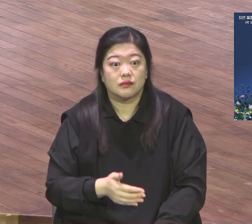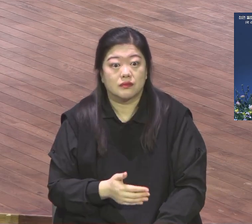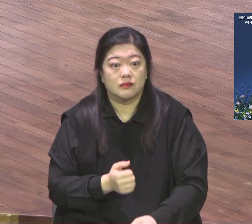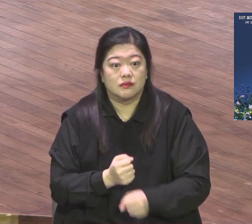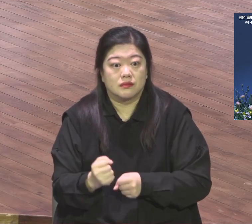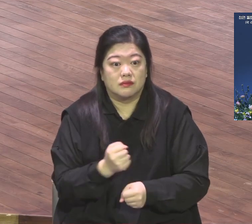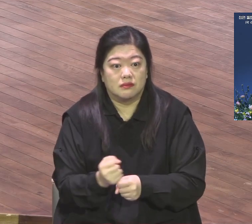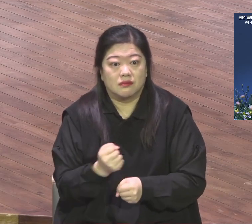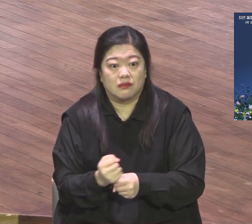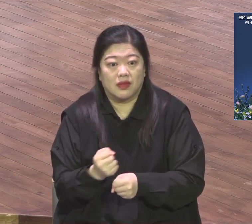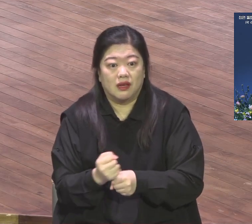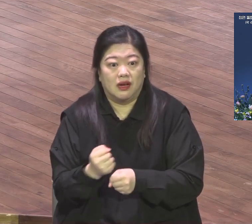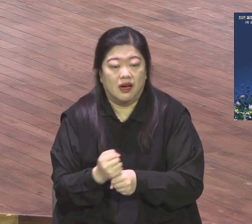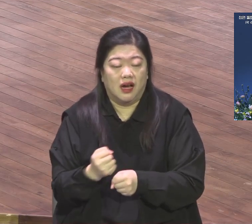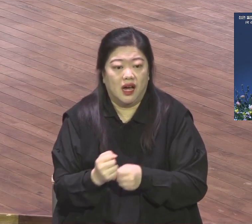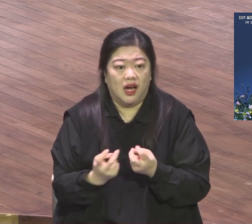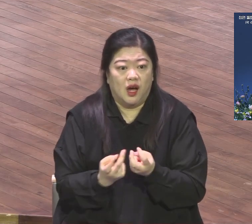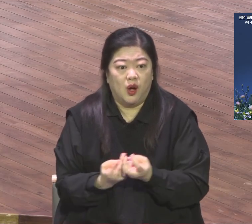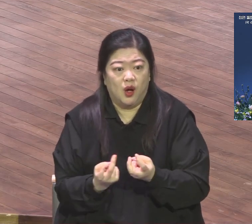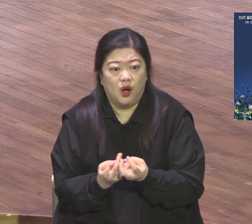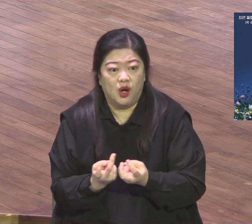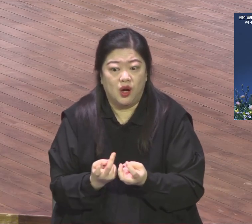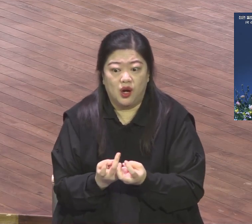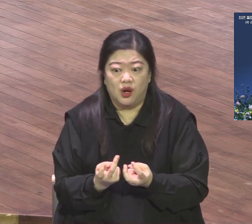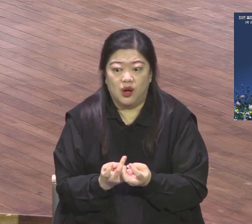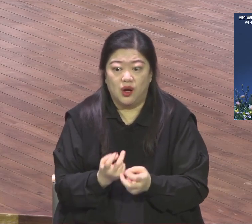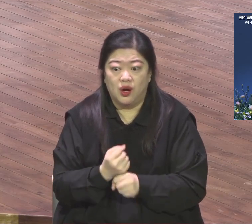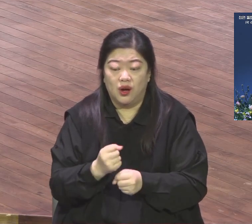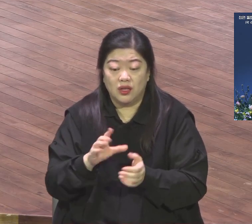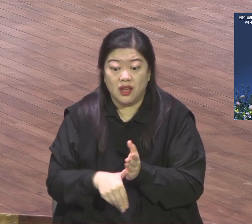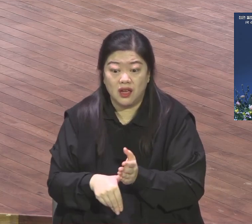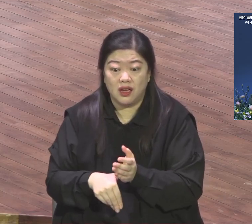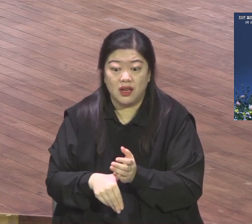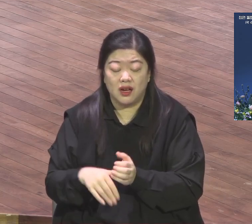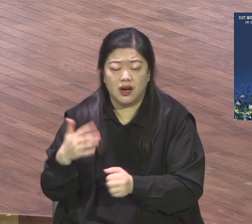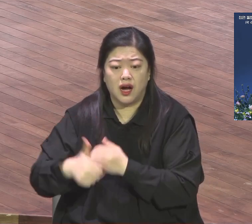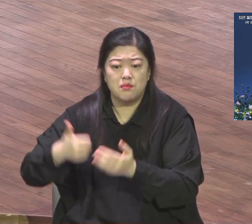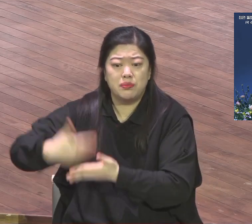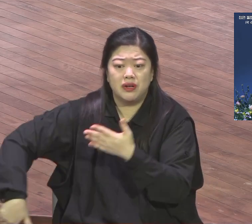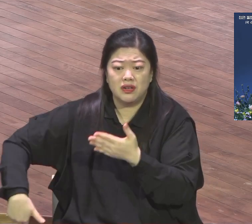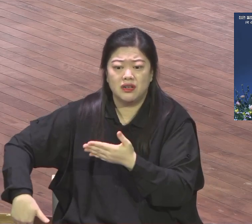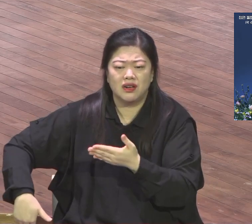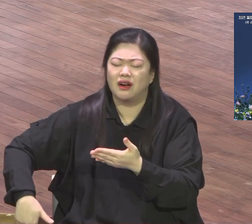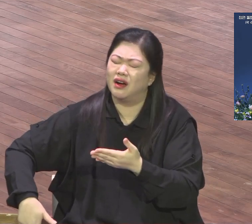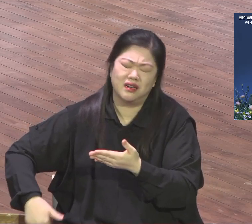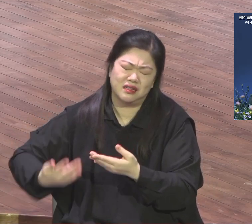우왕좌왕 위축하는 흔들리는 그런 모습 보이면 안 돼요.